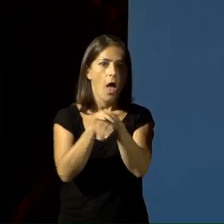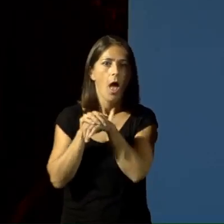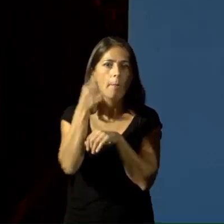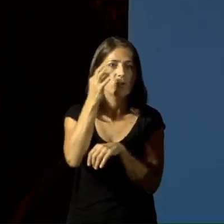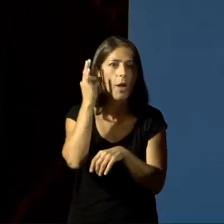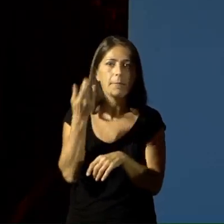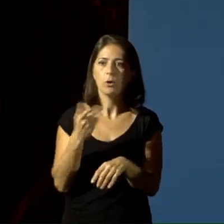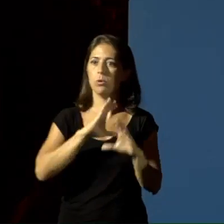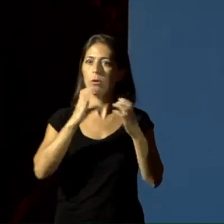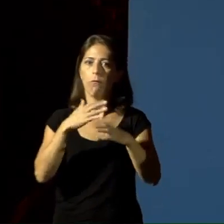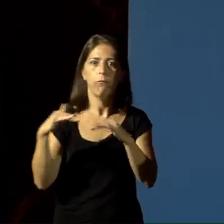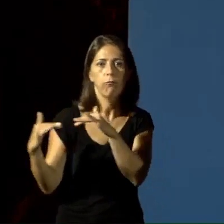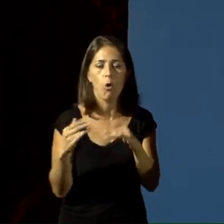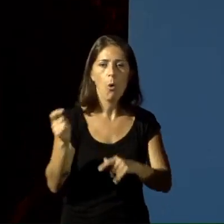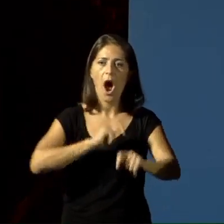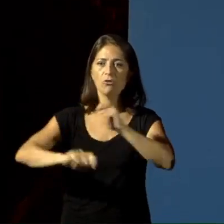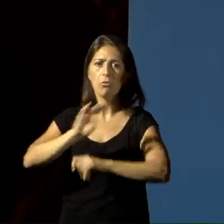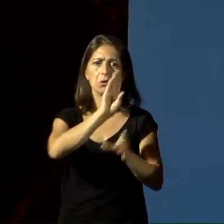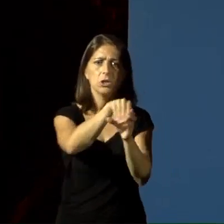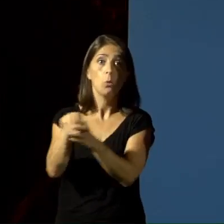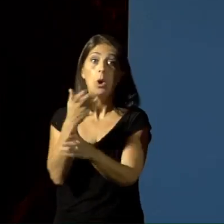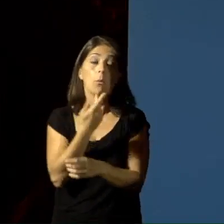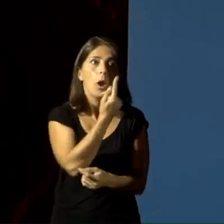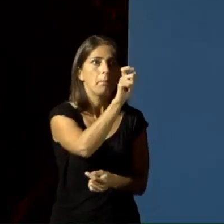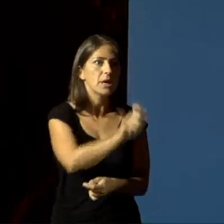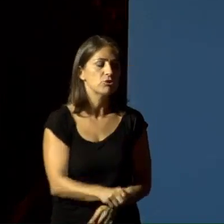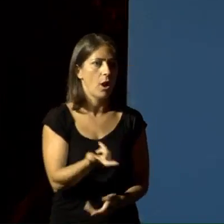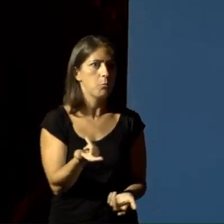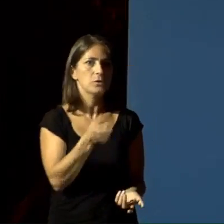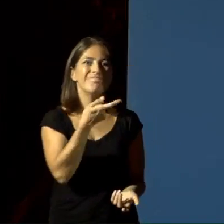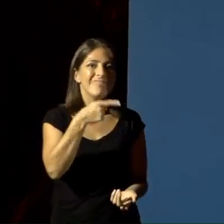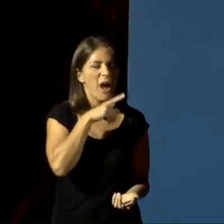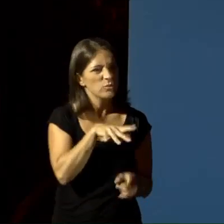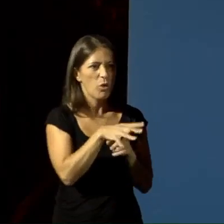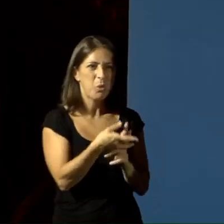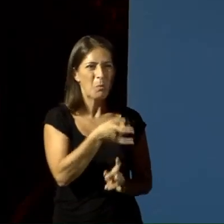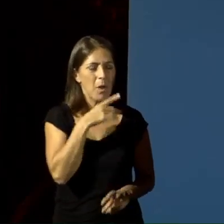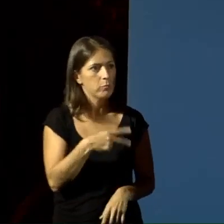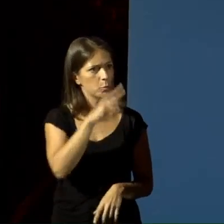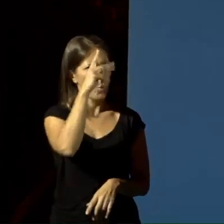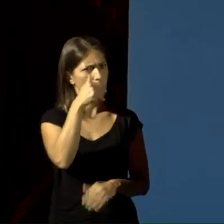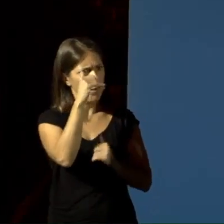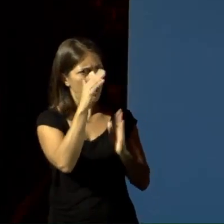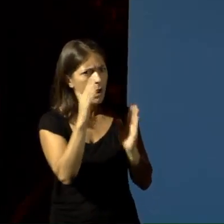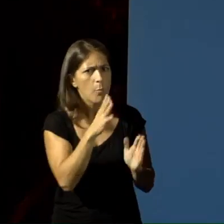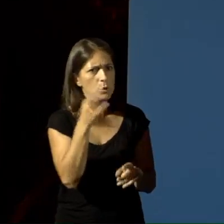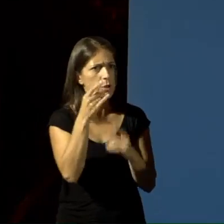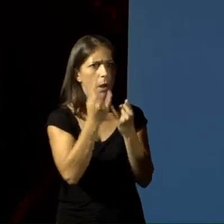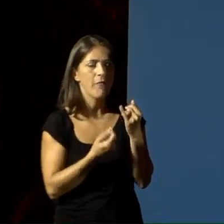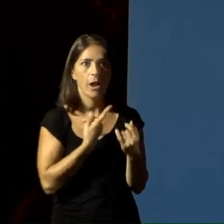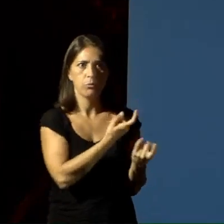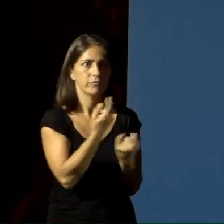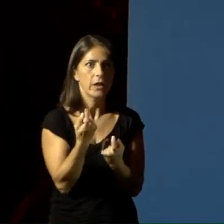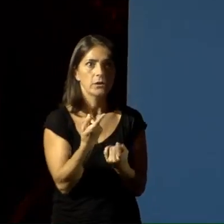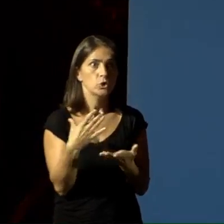e amigos, nos equipos de fútbol, nas asociacións, cando alguén lle vai mal, preocupámonos por esa persoa, preocupámonos por eles, por elas, para que a ninguén lle falte